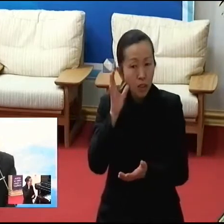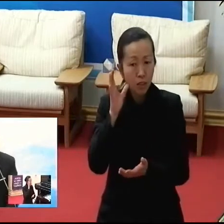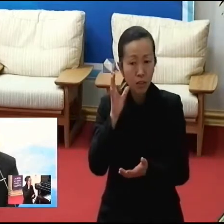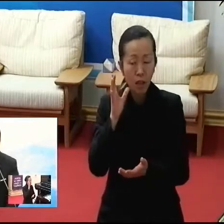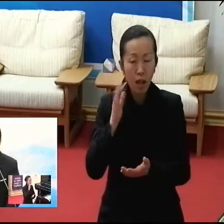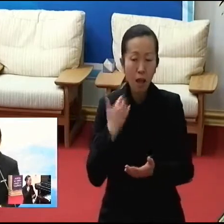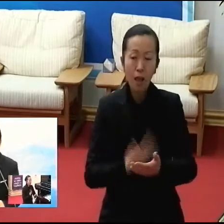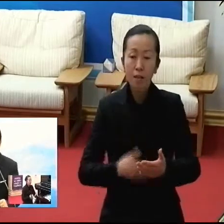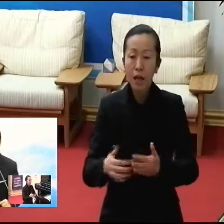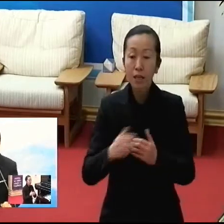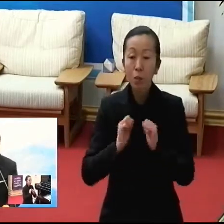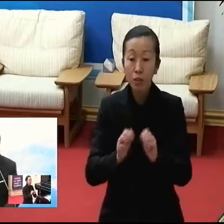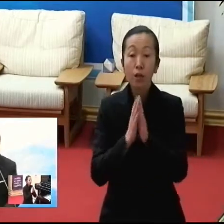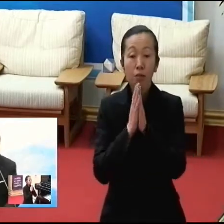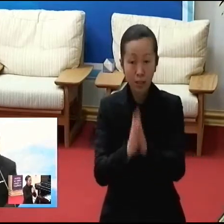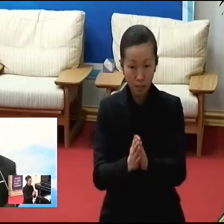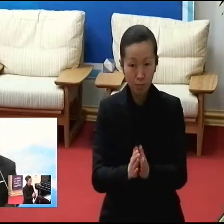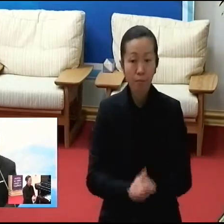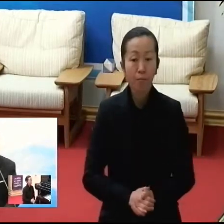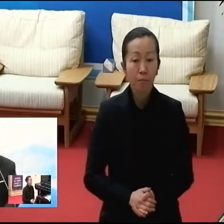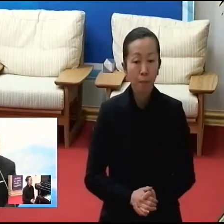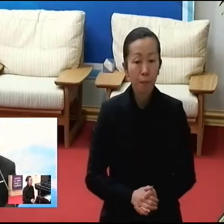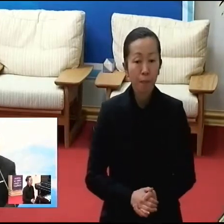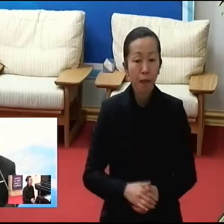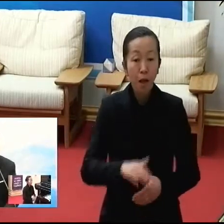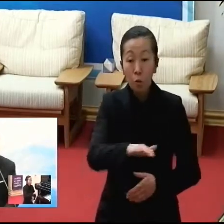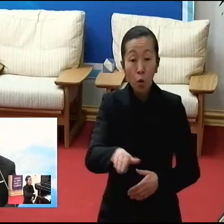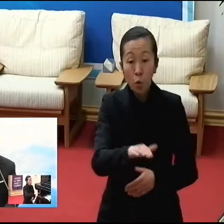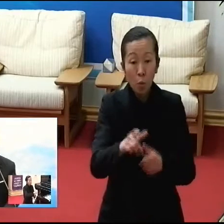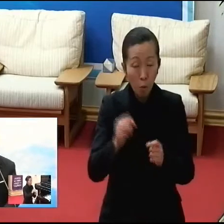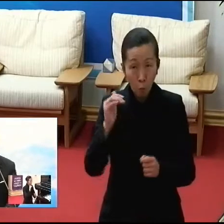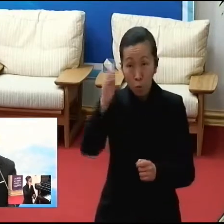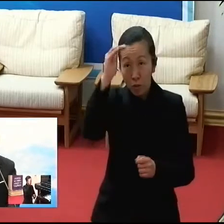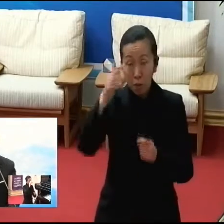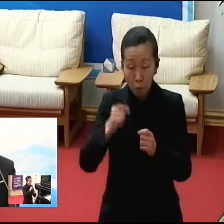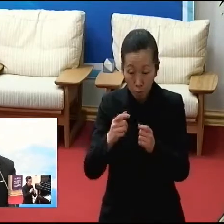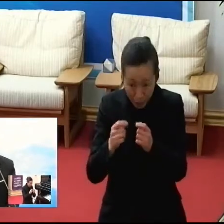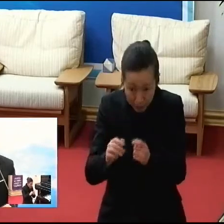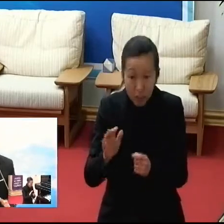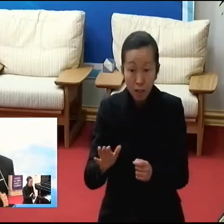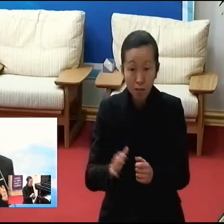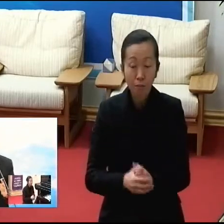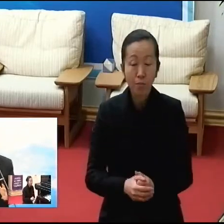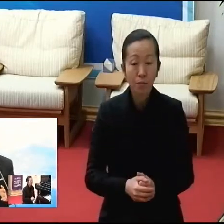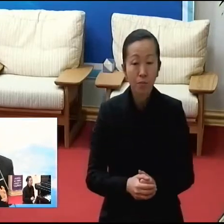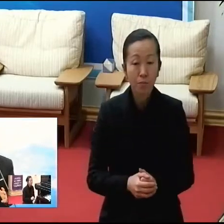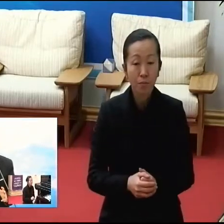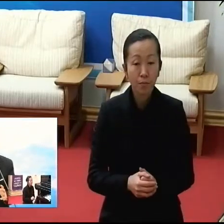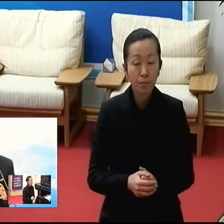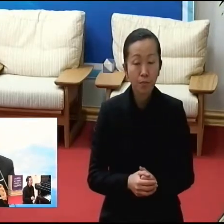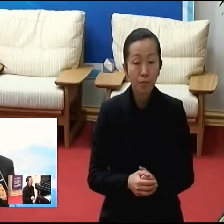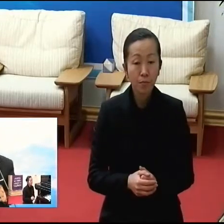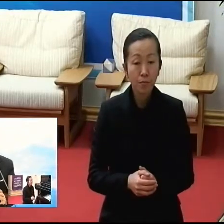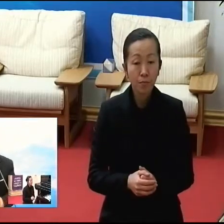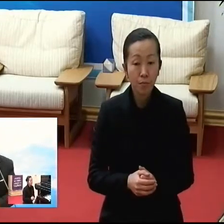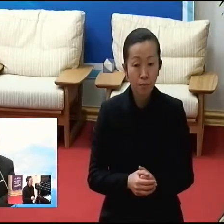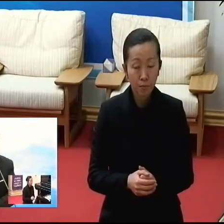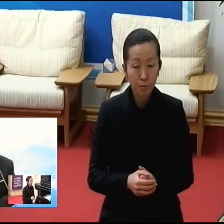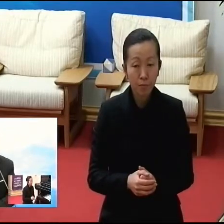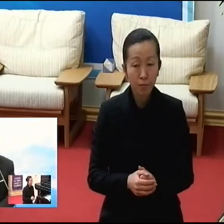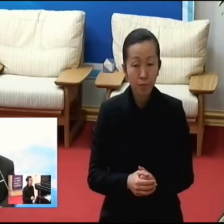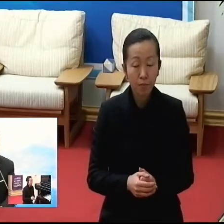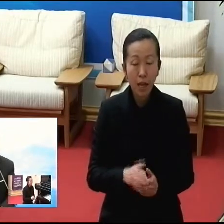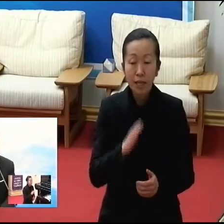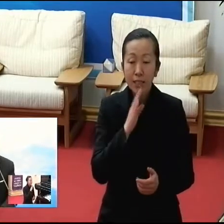それを体験してください。 어른이든 아이든 똑같습니다. 子供でも大人でも同じです。 실제적인 응답을 그 맛을 보게